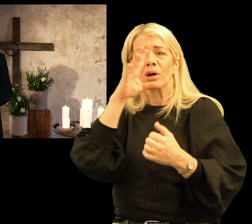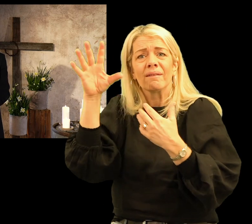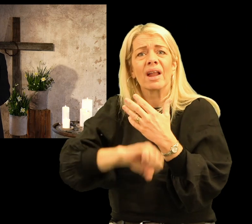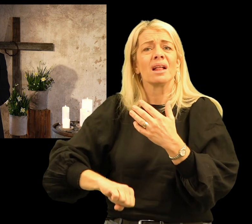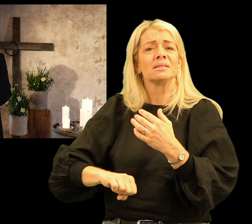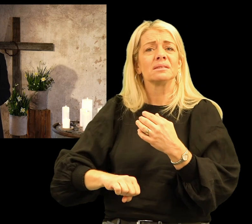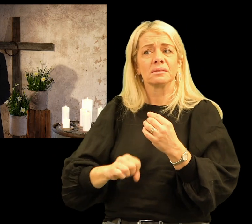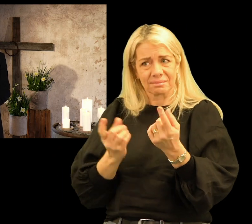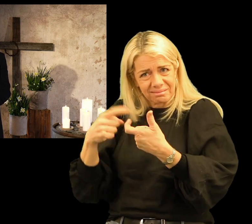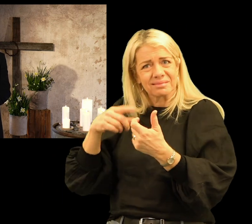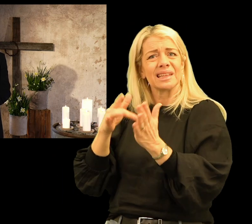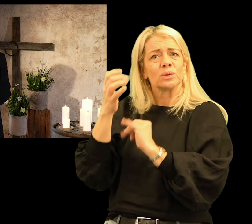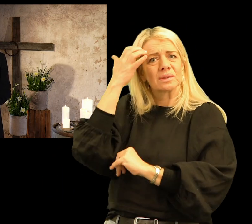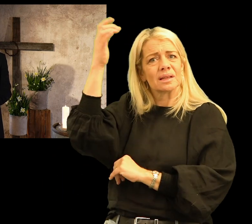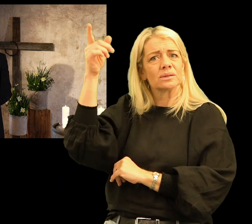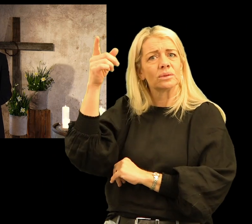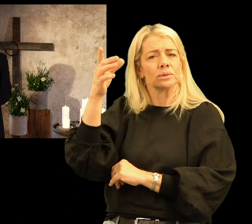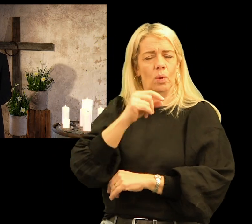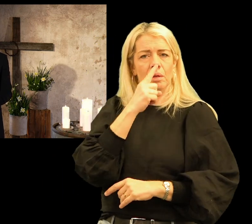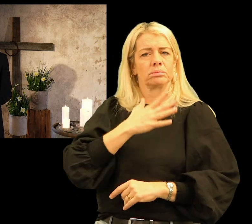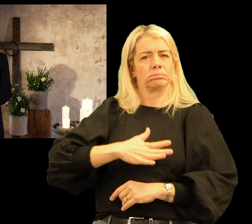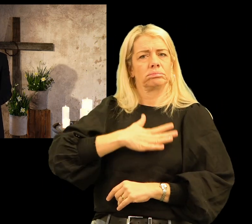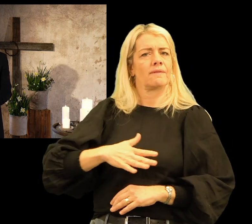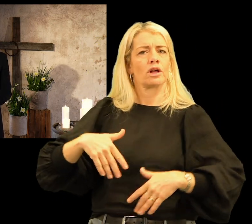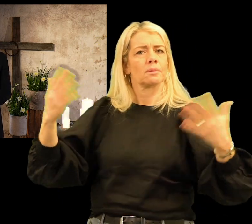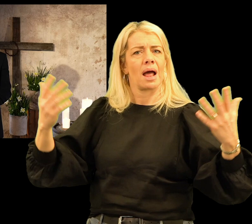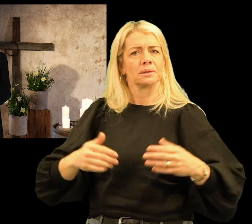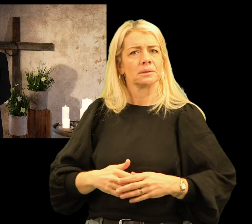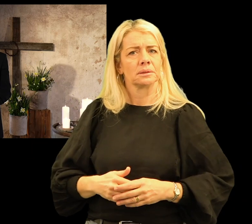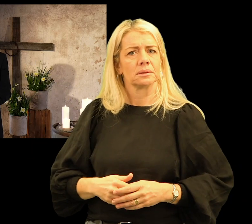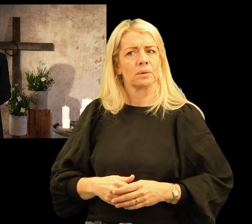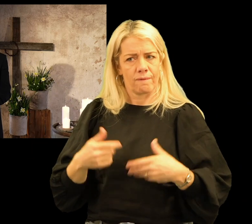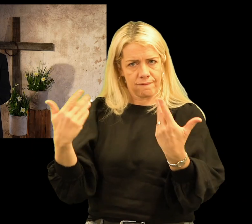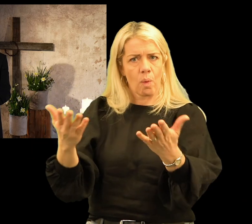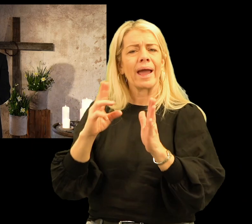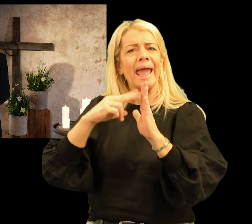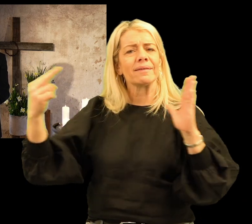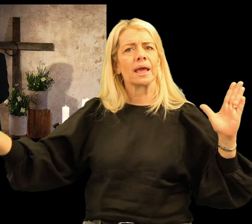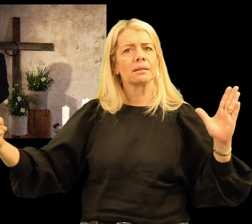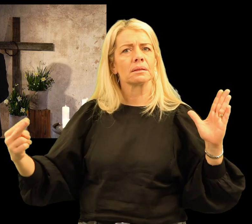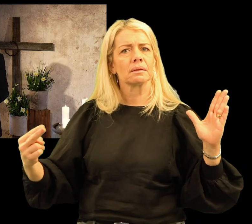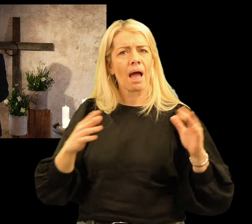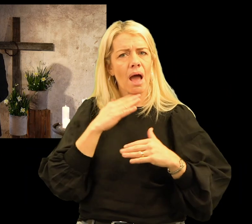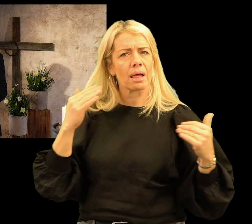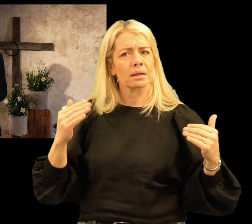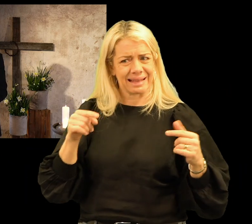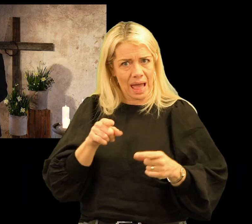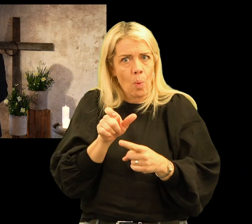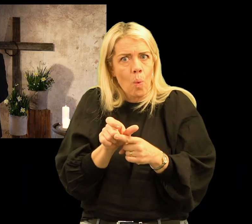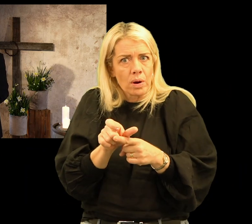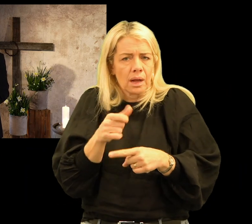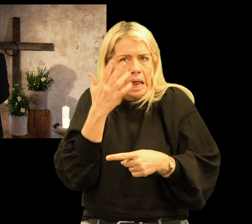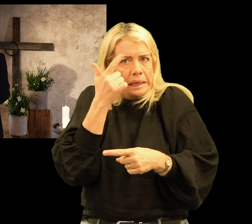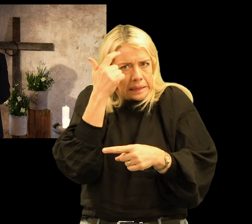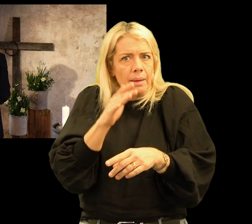frälsningen genom Jesus Kristus och evig härlighet. Detta är ett ord att lita på. Ty om vi har